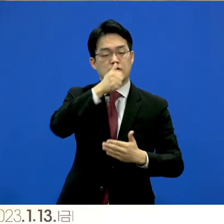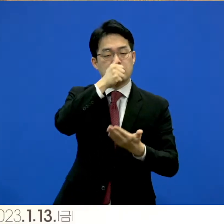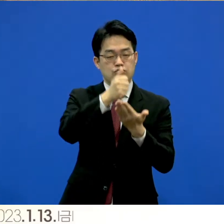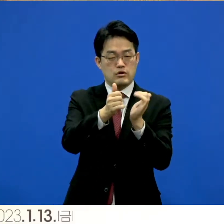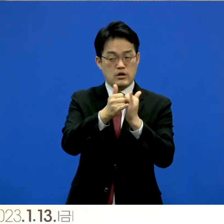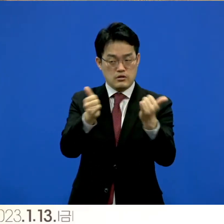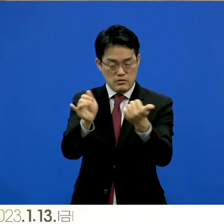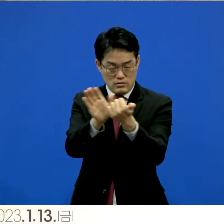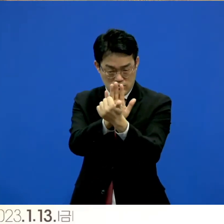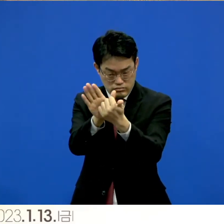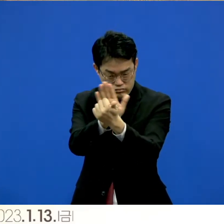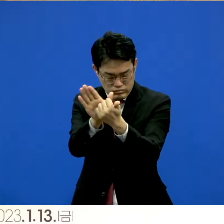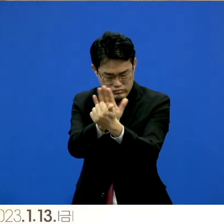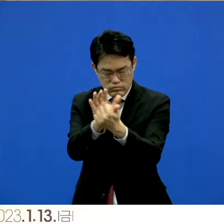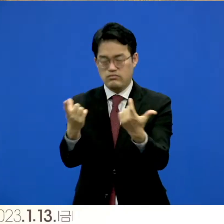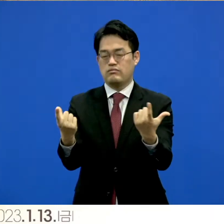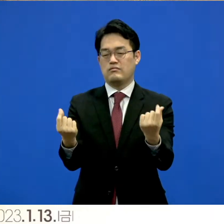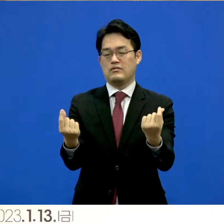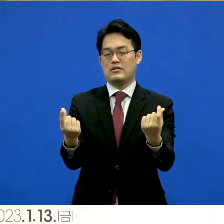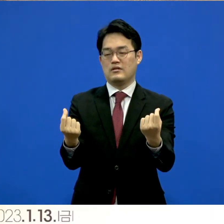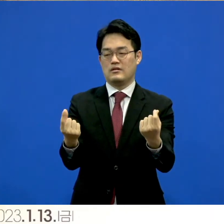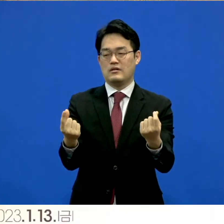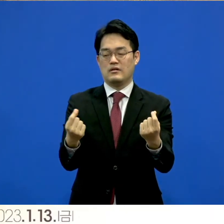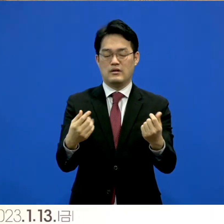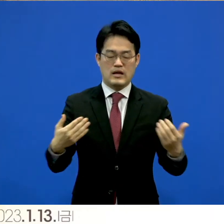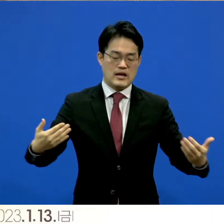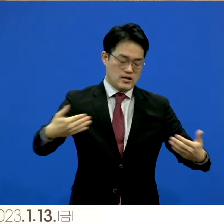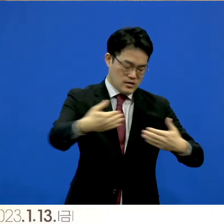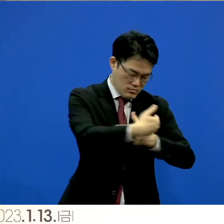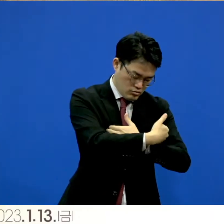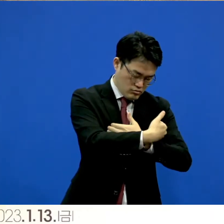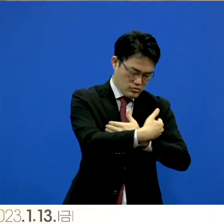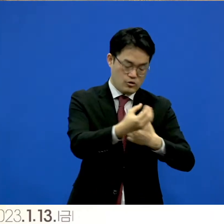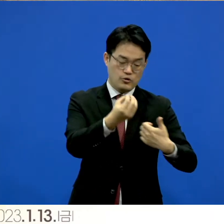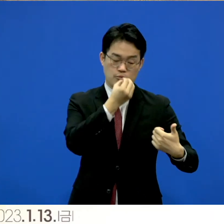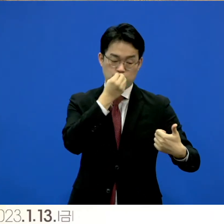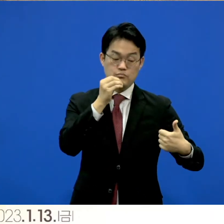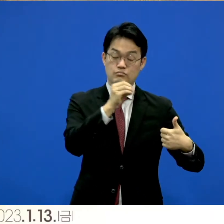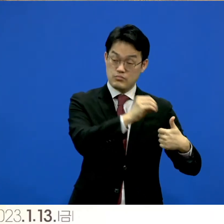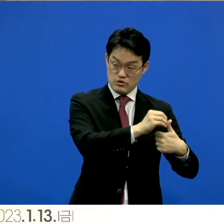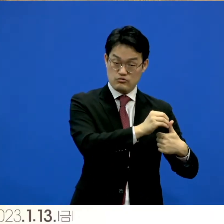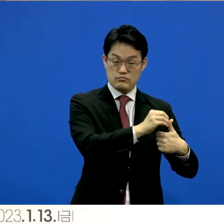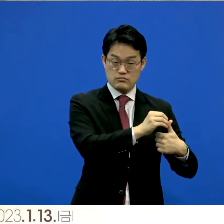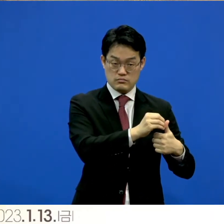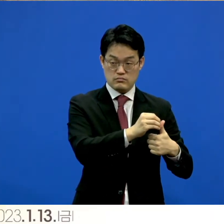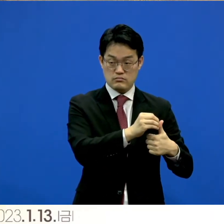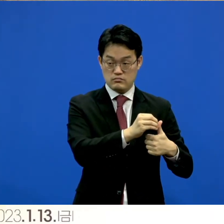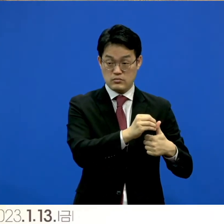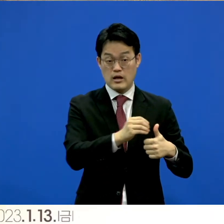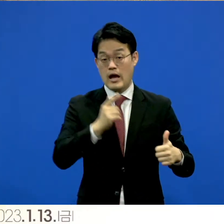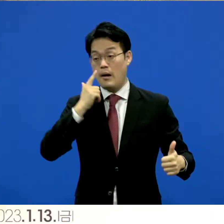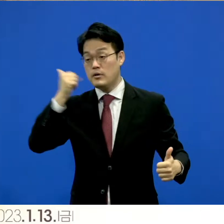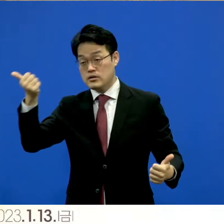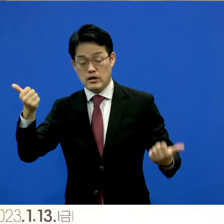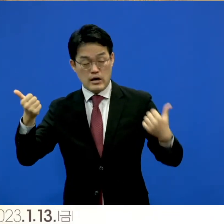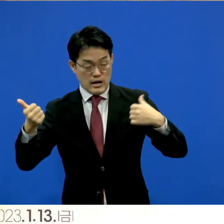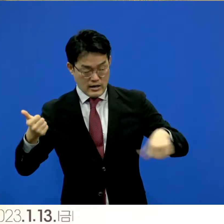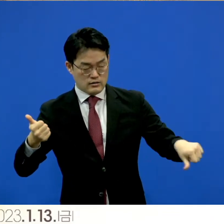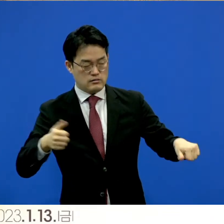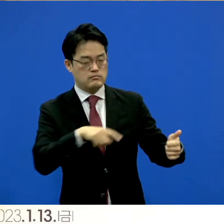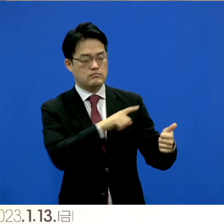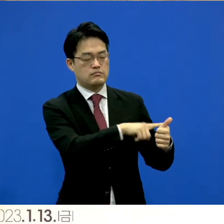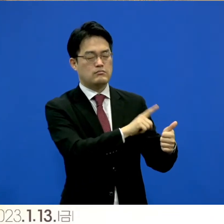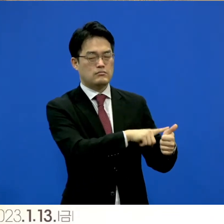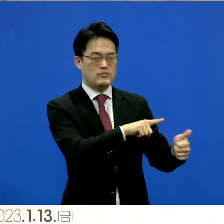입맞춤과 호응, 최고의 환대입니다. 이미 끝났죠. 아버지가 이 아들을 입맞추고 호응을